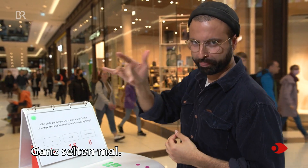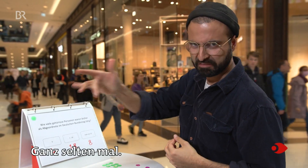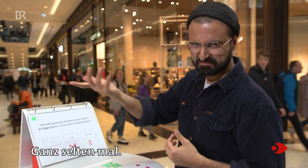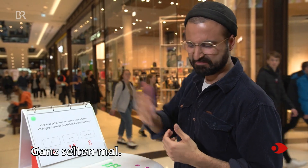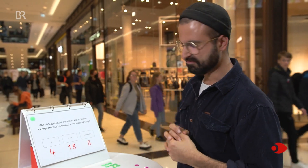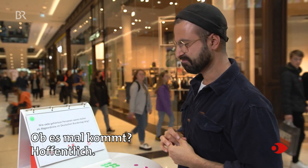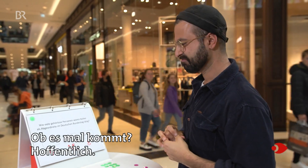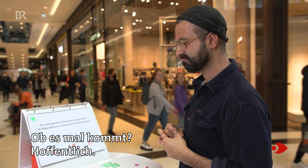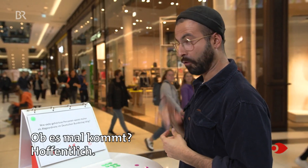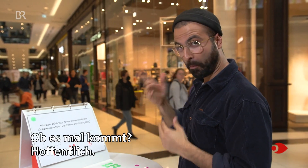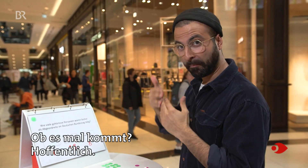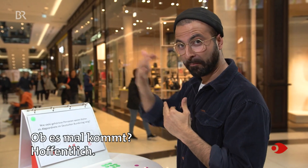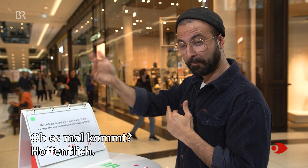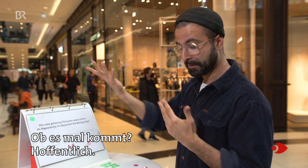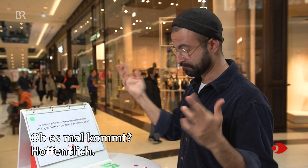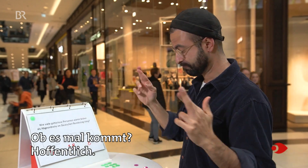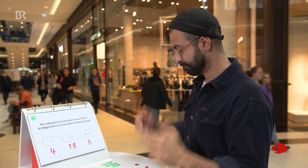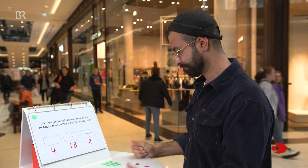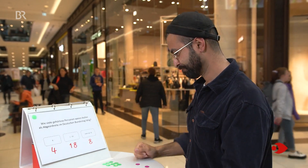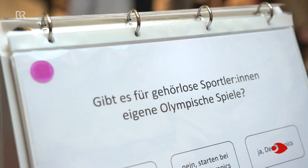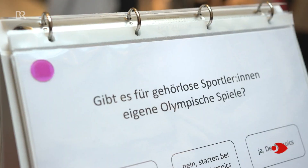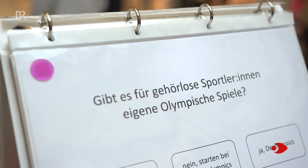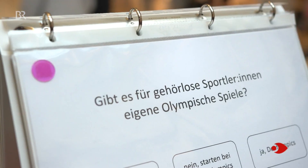mal. Ob es mal kommt? Hoffentlich.